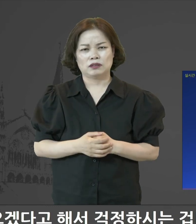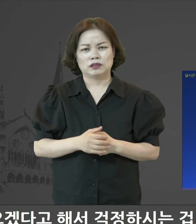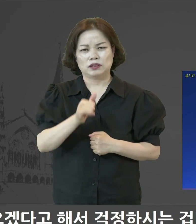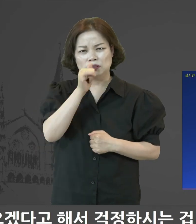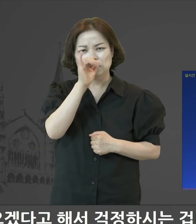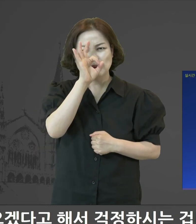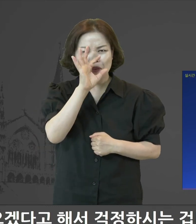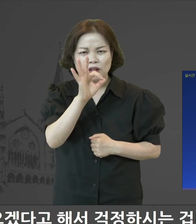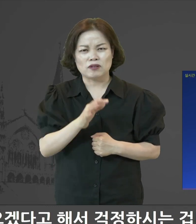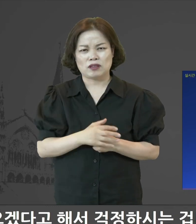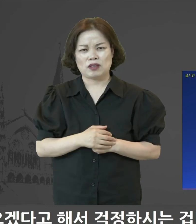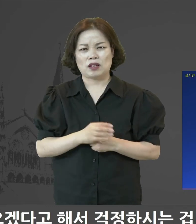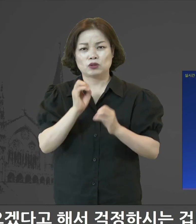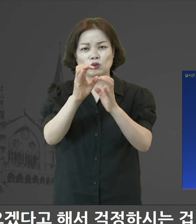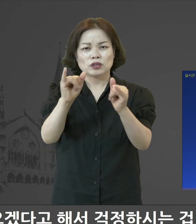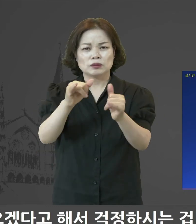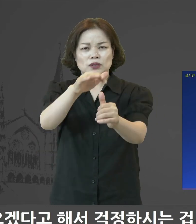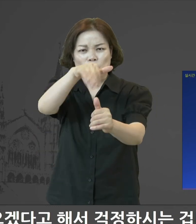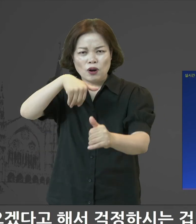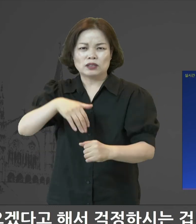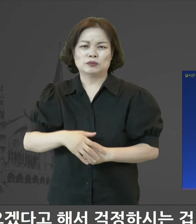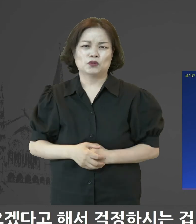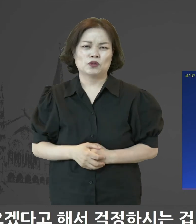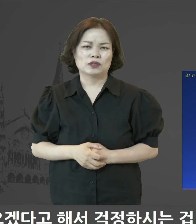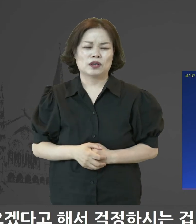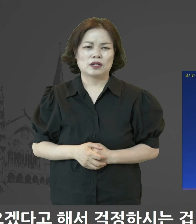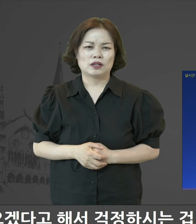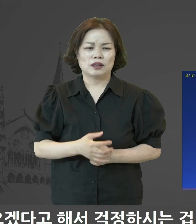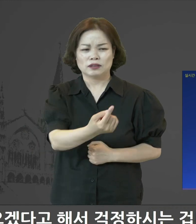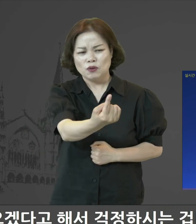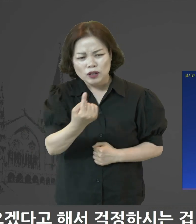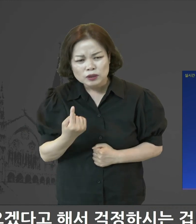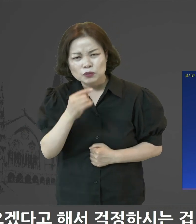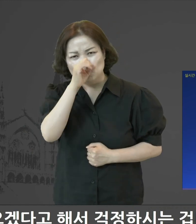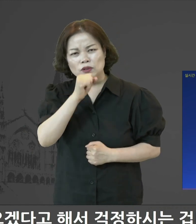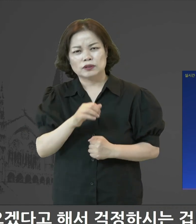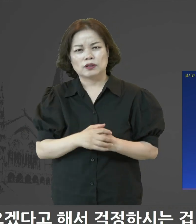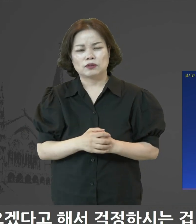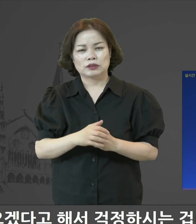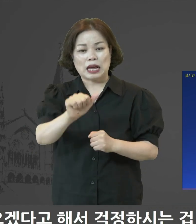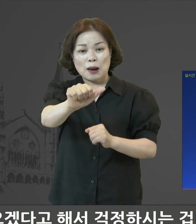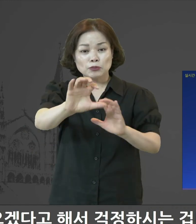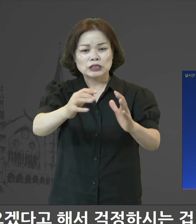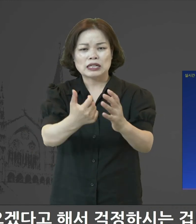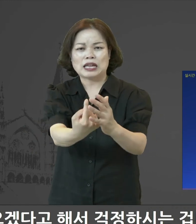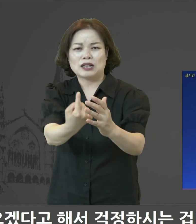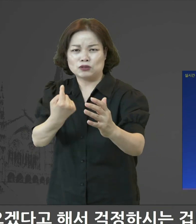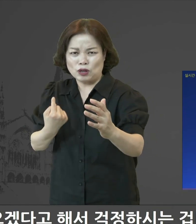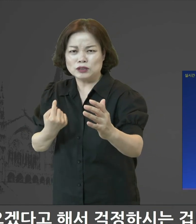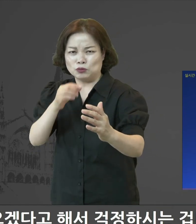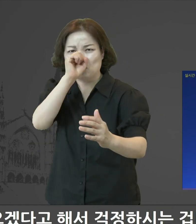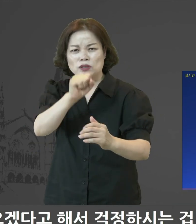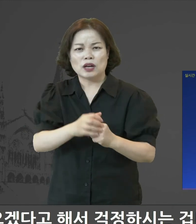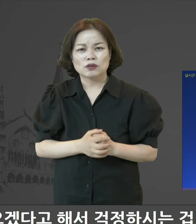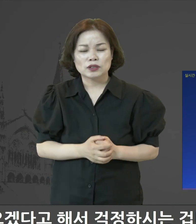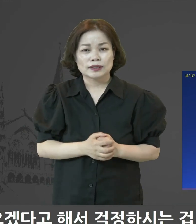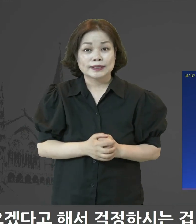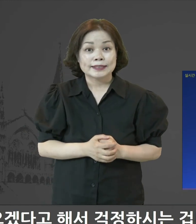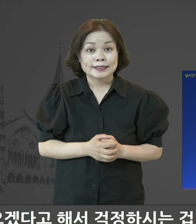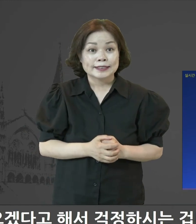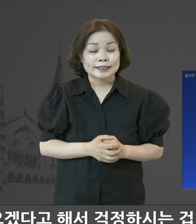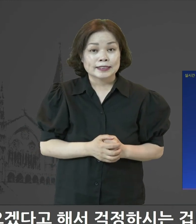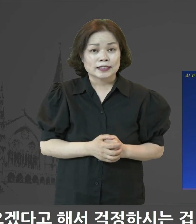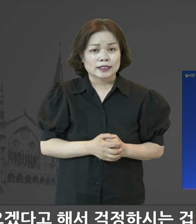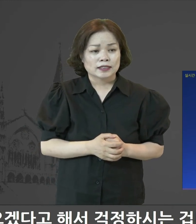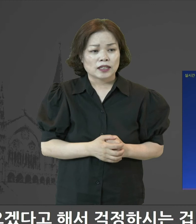같아. 그래서 그 좀 나오시도록 하시라고. 그래서 여차저차